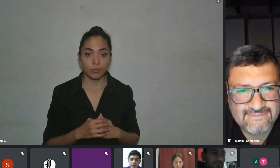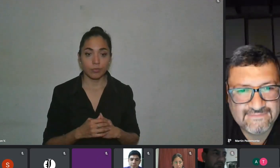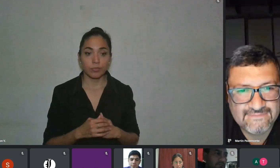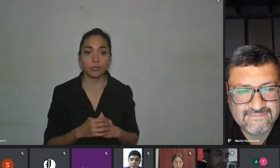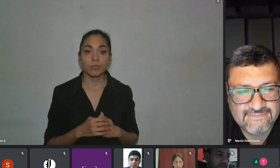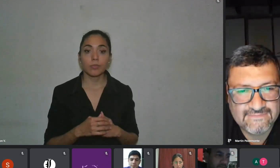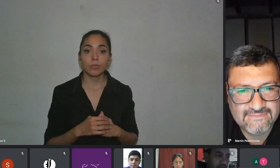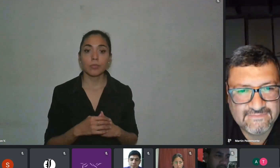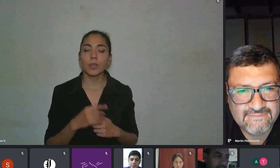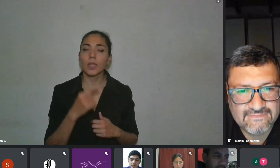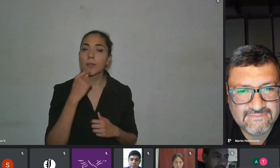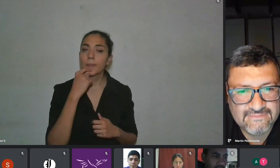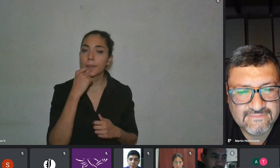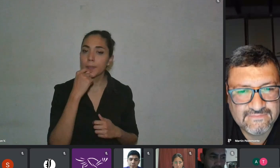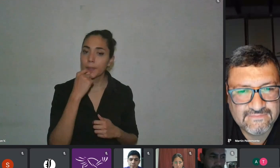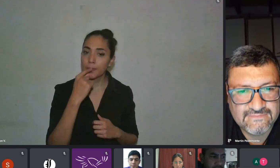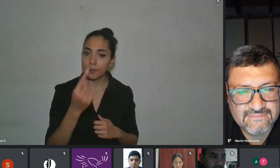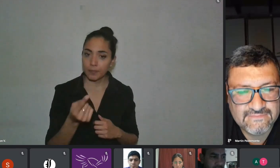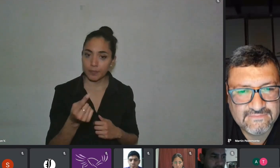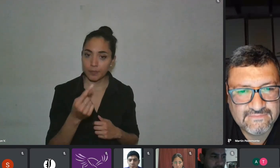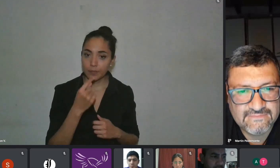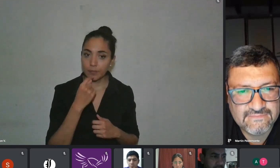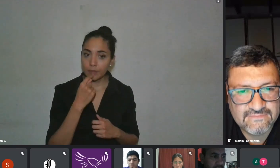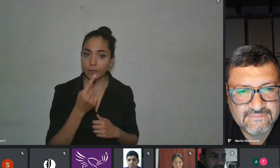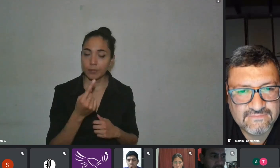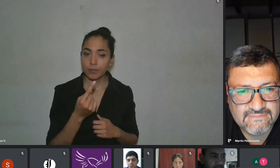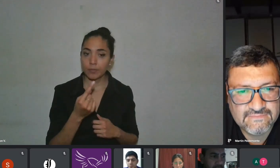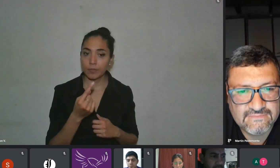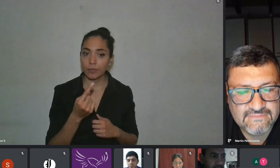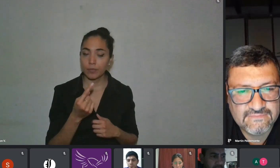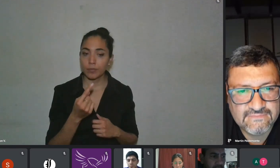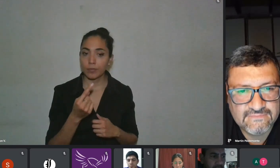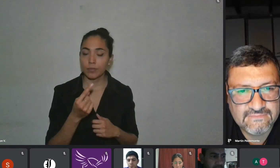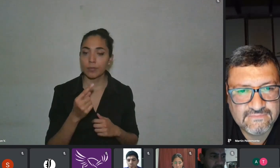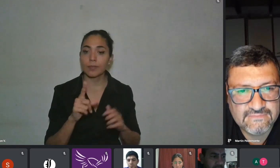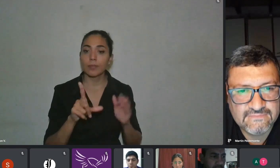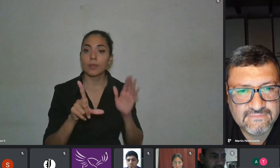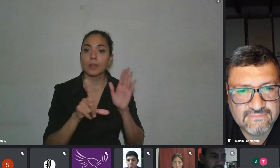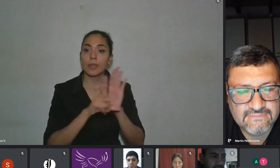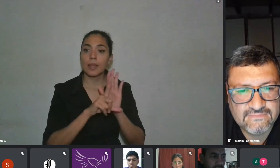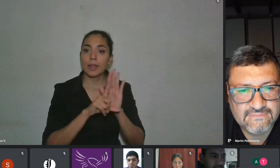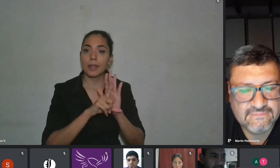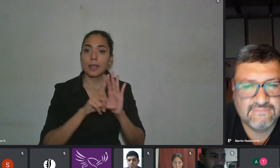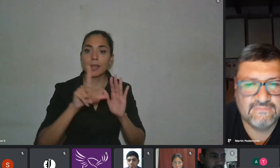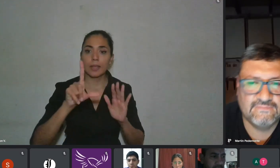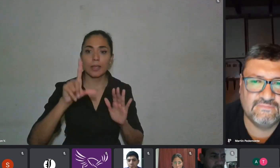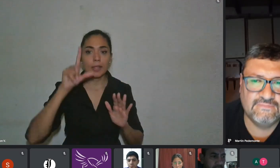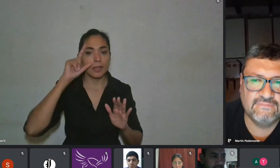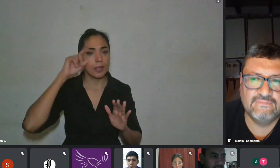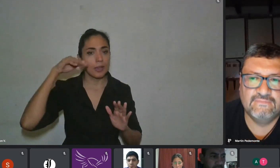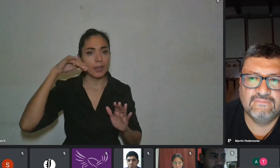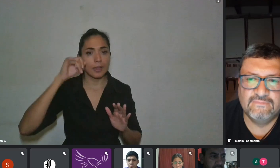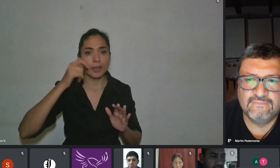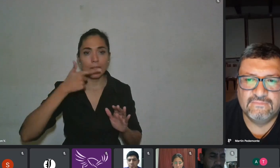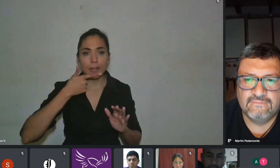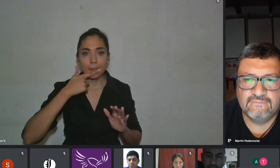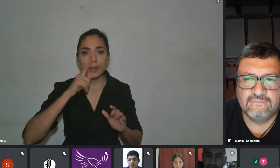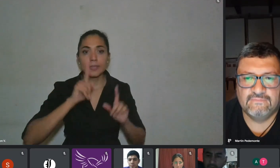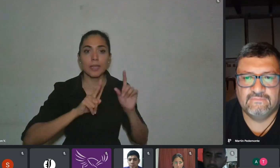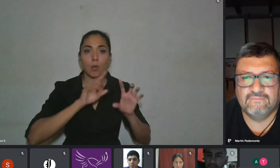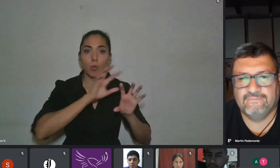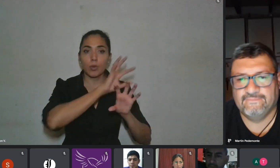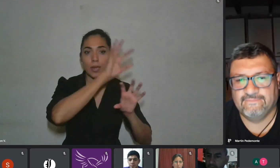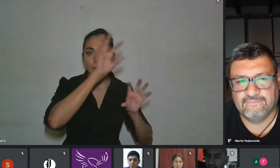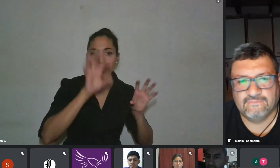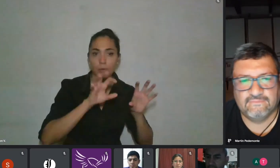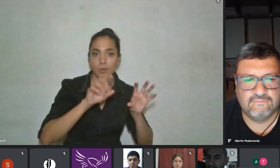Yo quería preguntar por ahí, porque no tengo ni idea lo que sería la ley de lemas, que está en algunas provincias y en otras no. Y